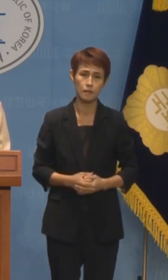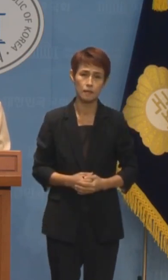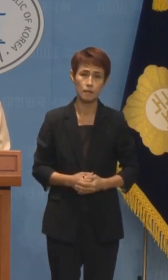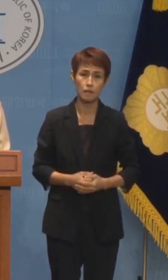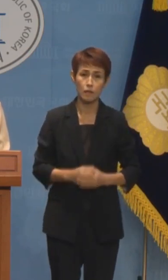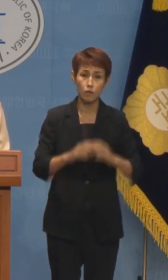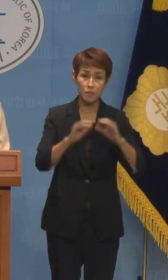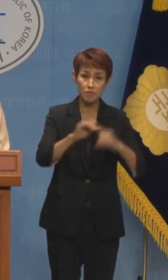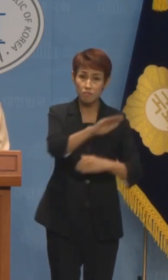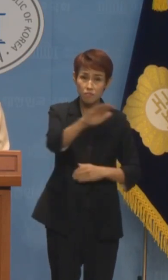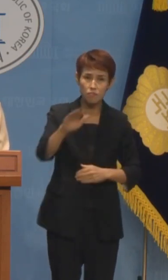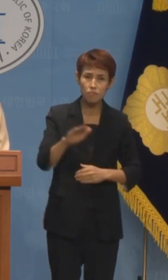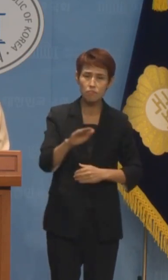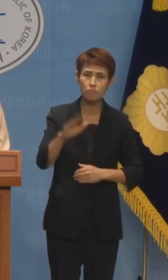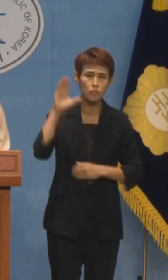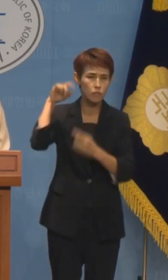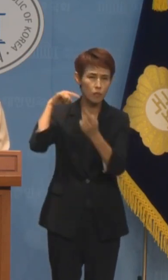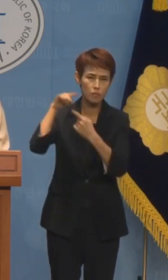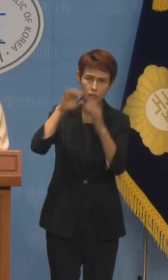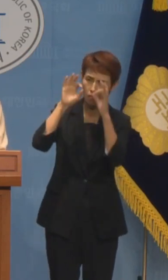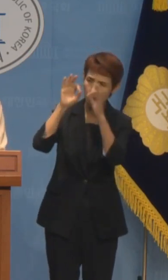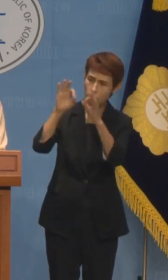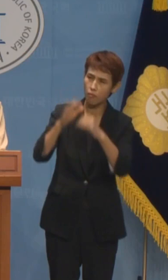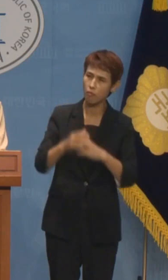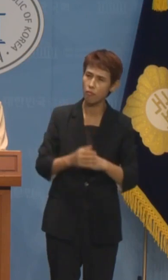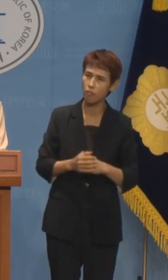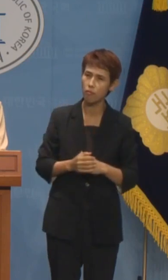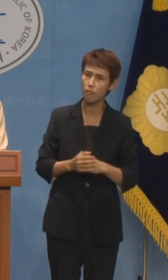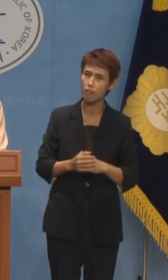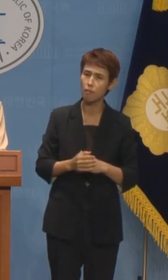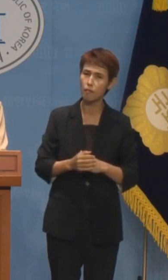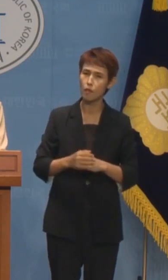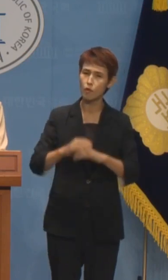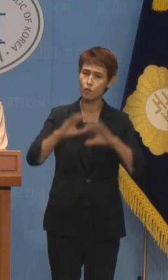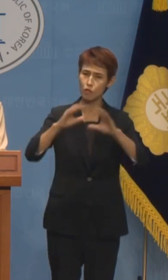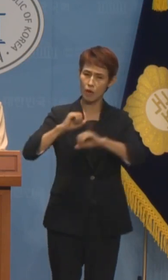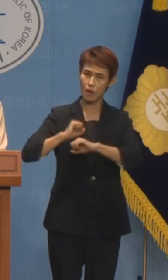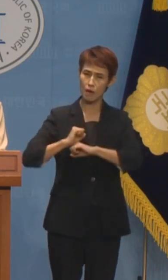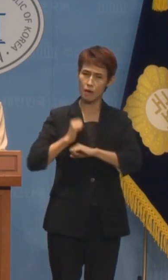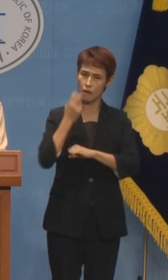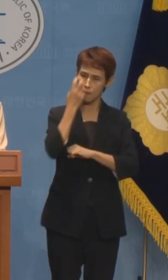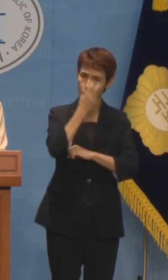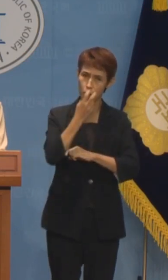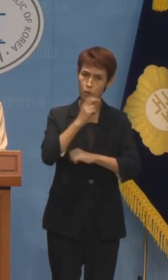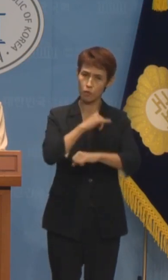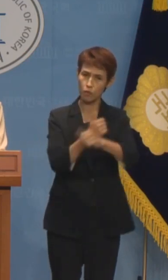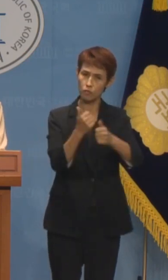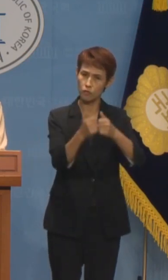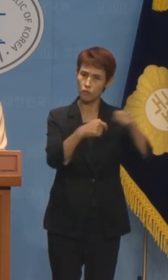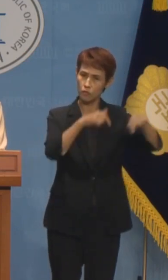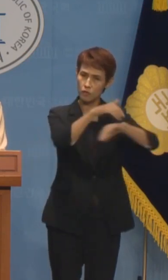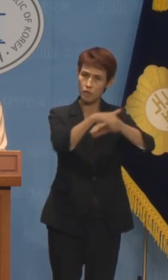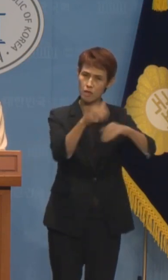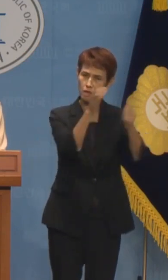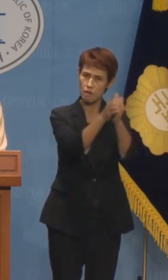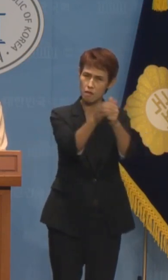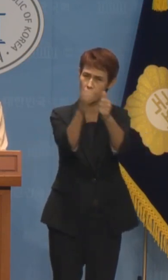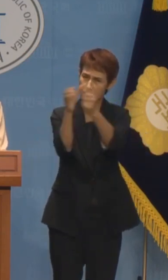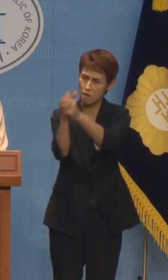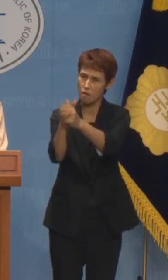국회 인사청문회를 지켜보면서 이들이 국가 안보를 그리고 인권정책을 책임지기에 매우 부적절한